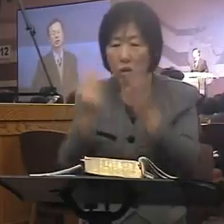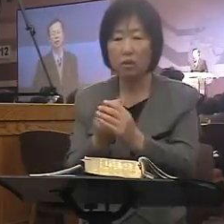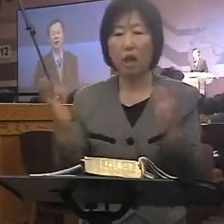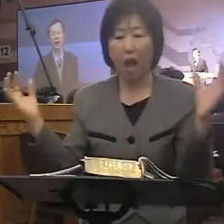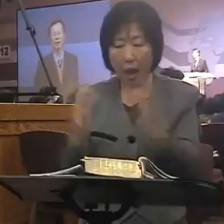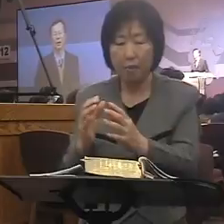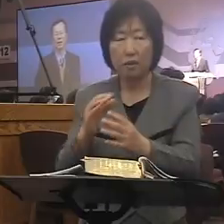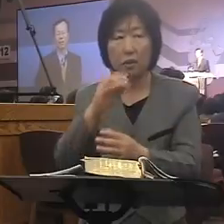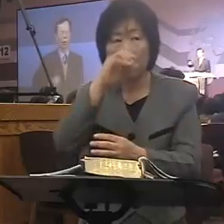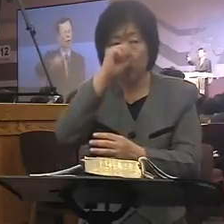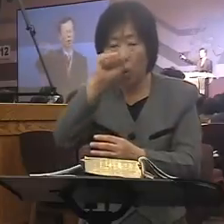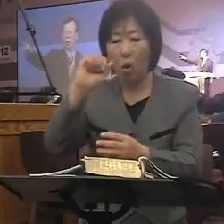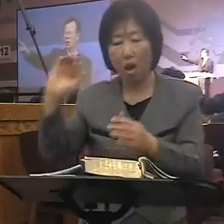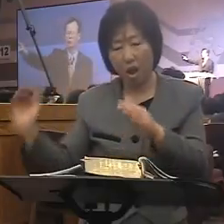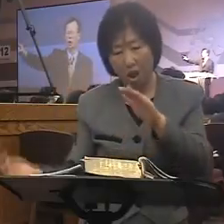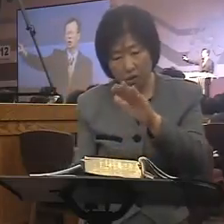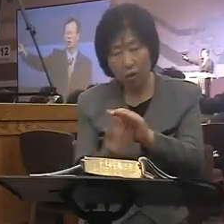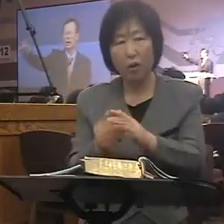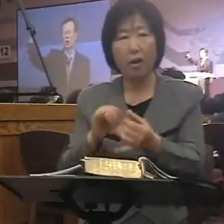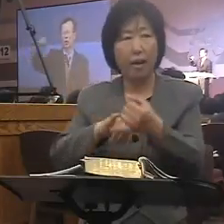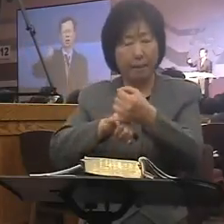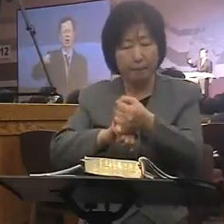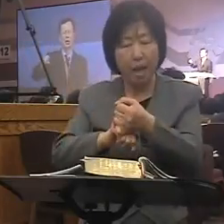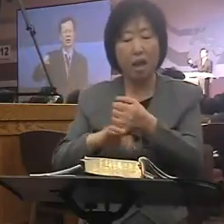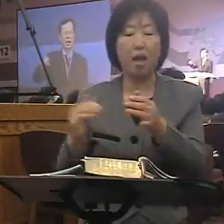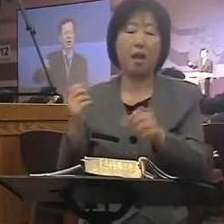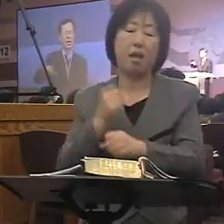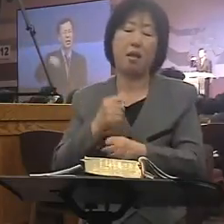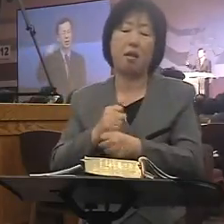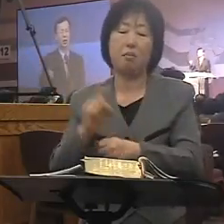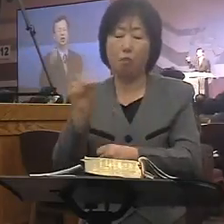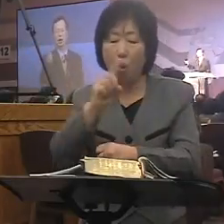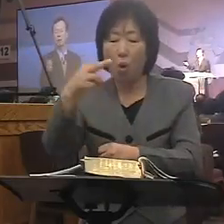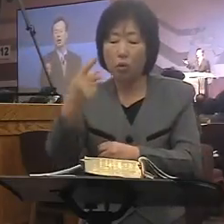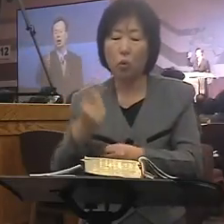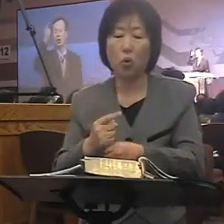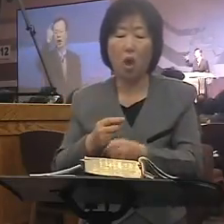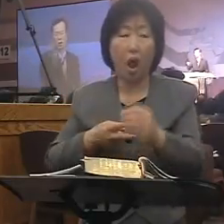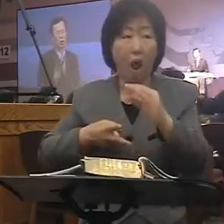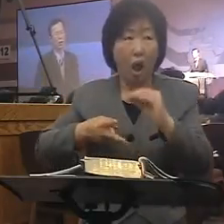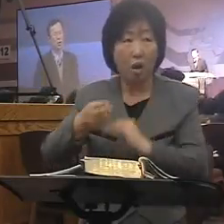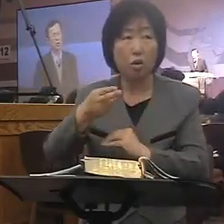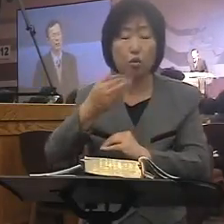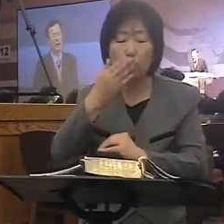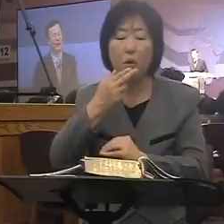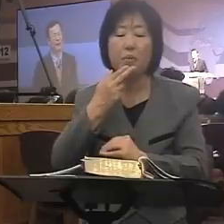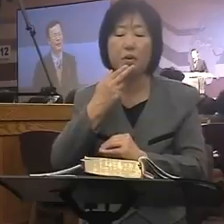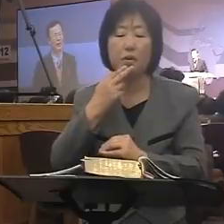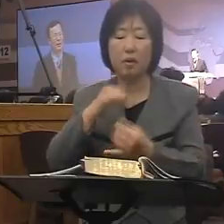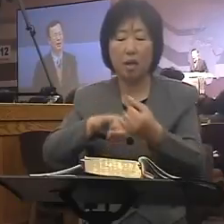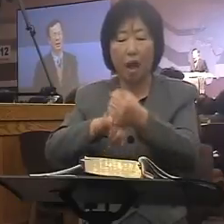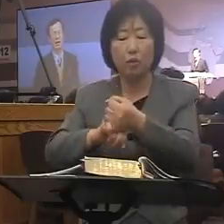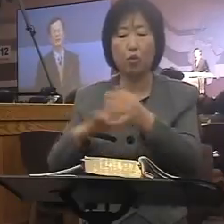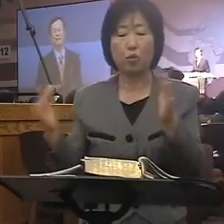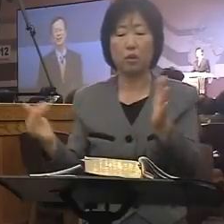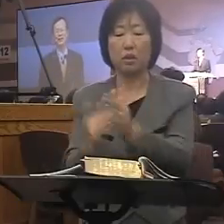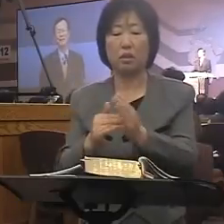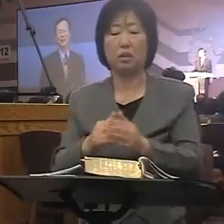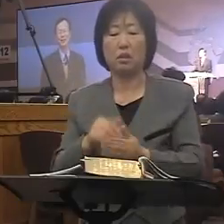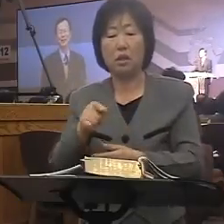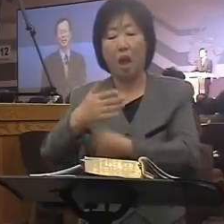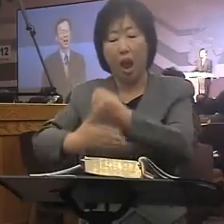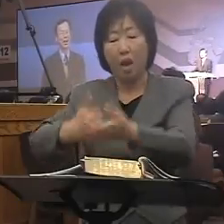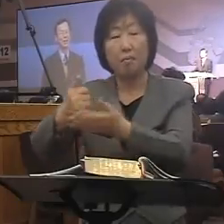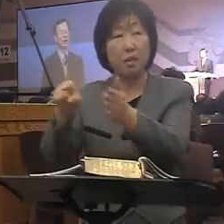약속을 주셨습니다. 무엇도 그 무엇도 예수 그리스도 안에 있는 사랑을 끊을 수 없겠다고 약속을 하셨습니다. 그 하나님을